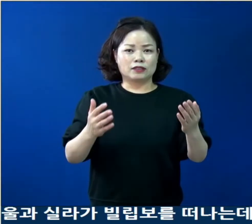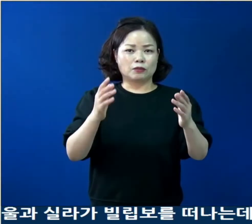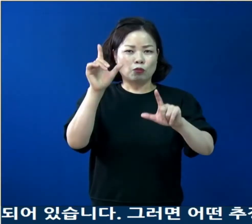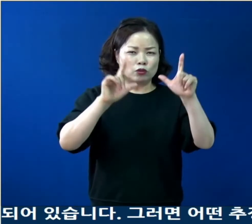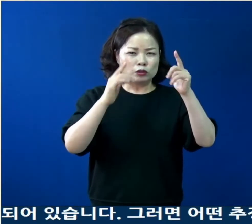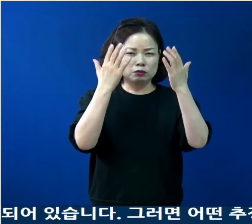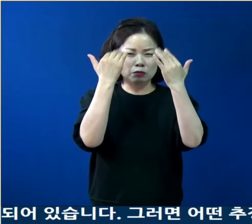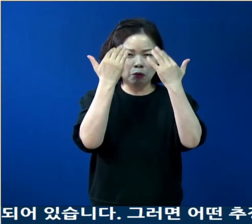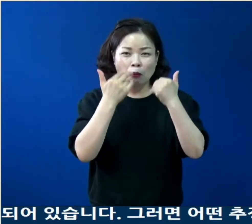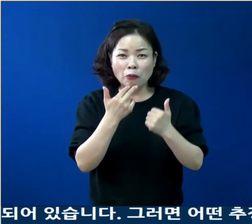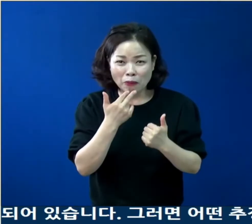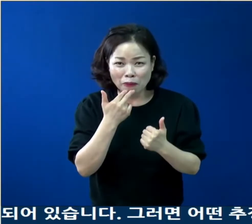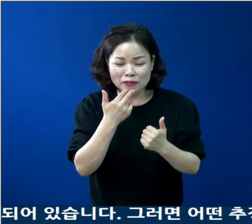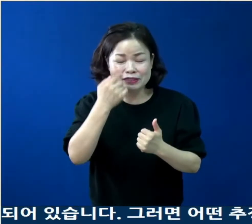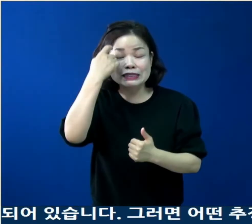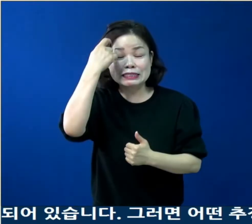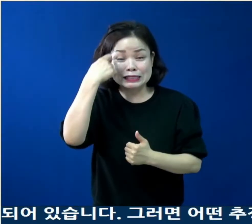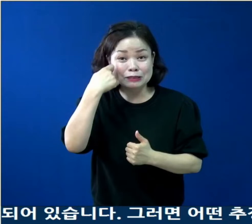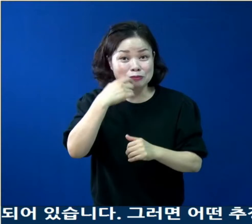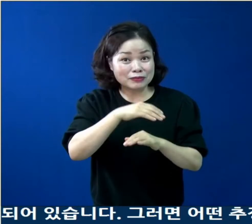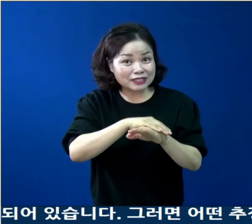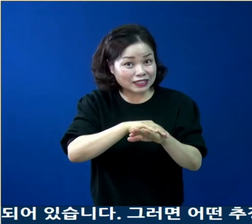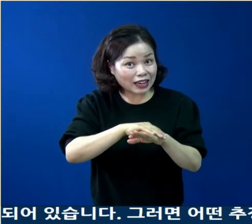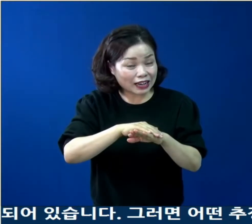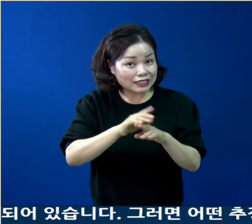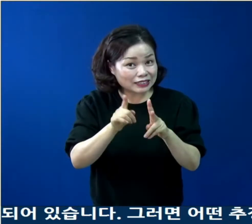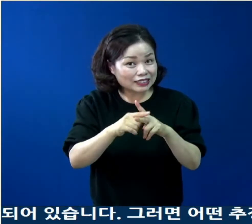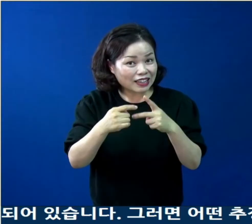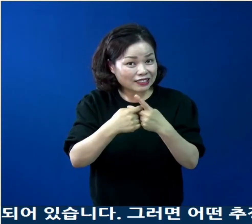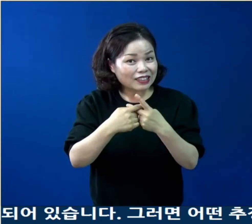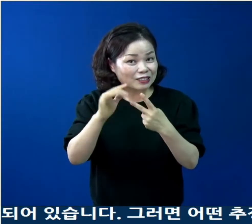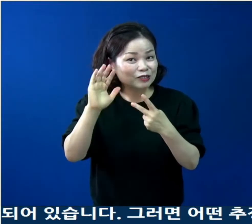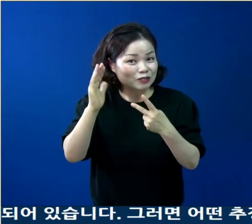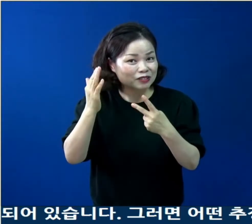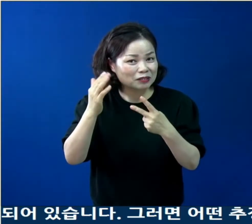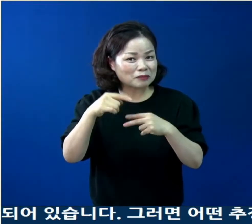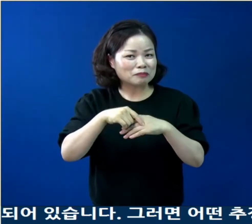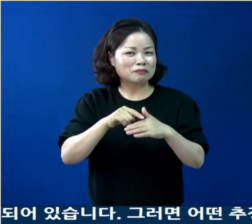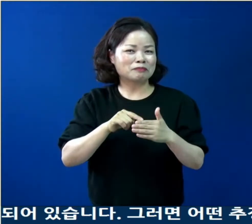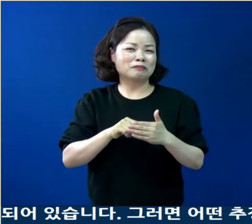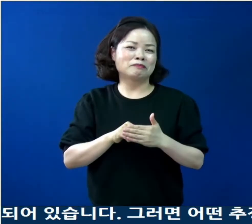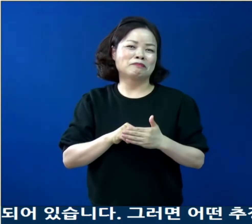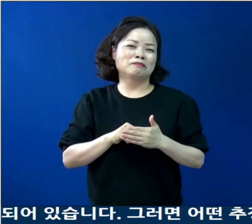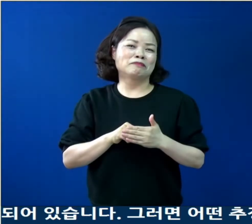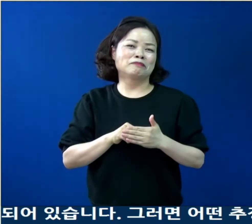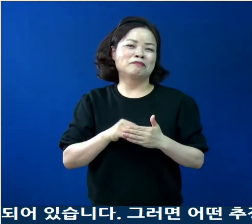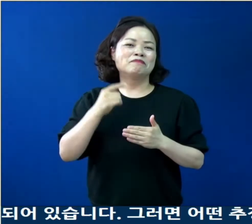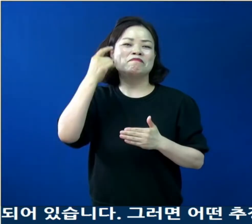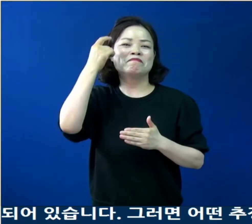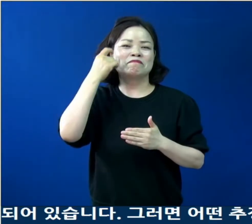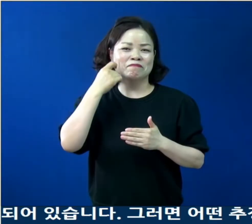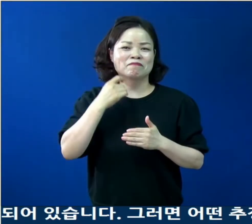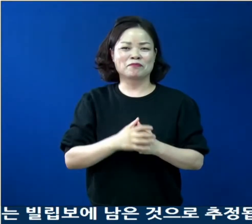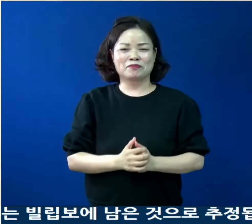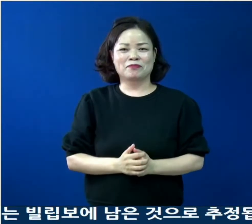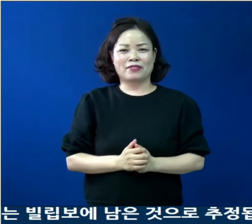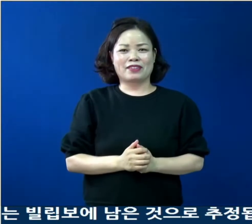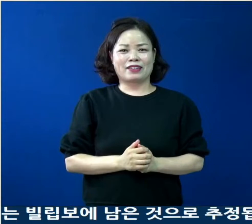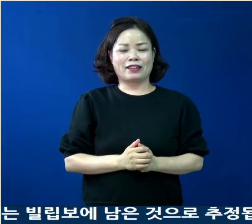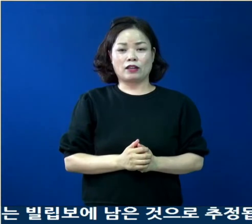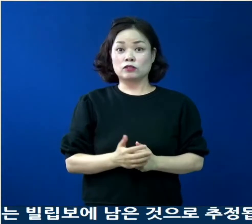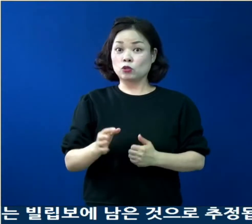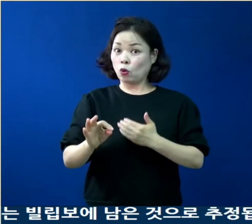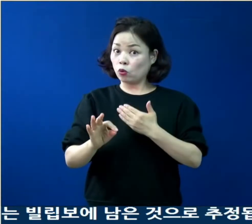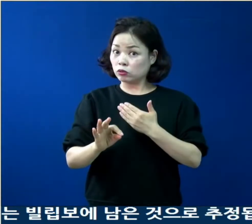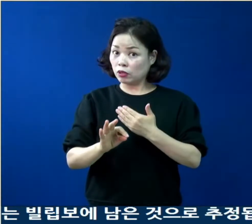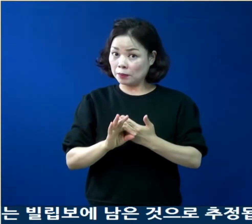안 보이는데 그냥 느낌에 잘 이해되시는 걸로 이렇게 마음에 그런 느낌이 옵니다.